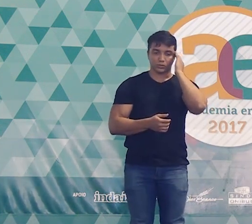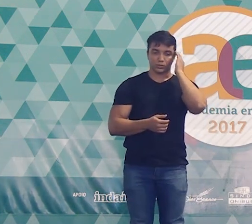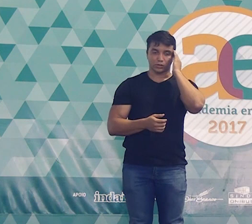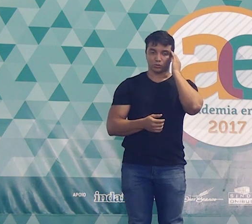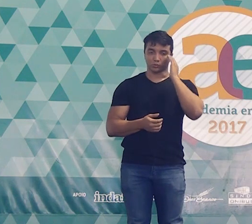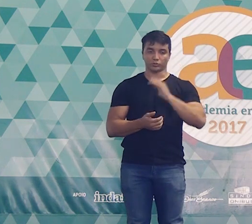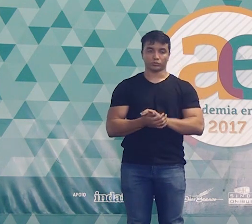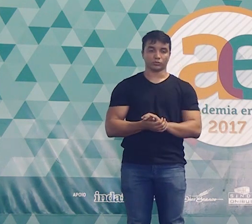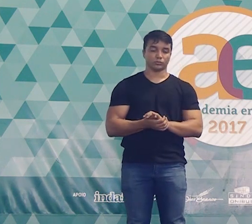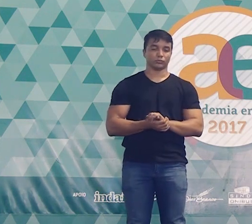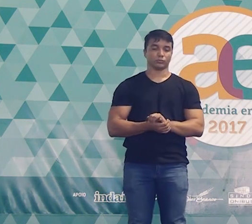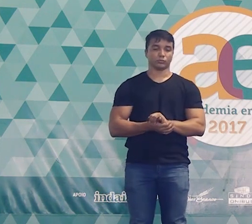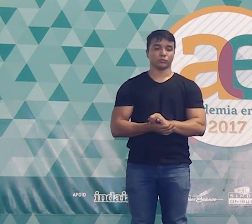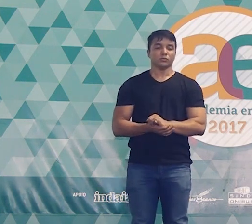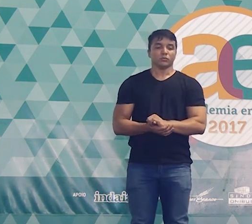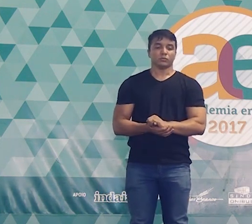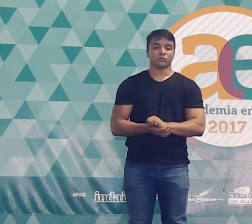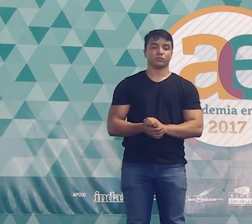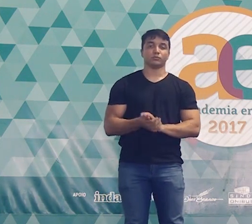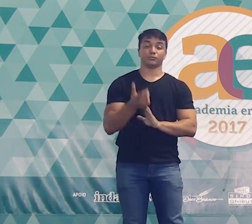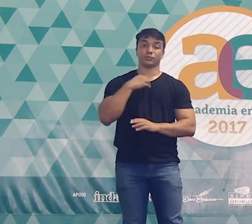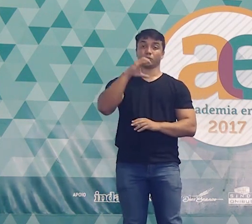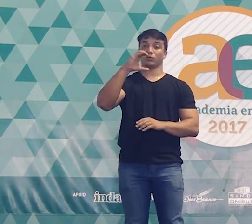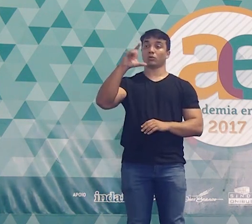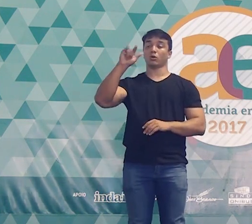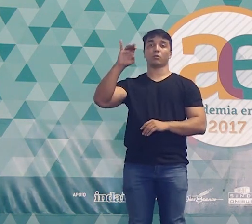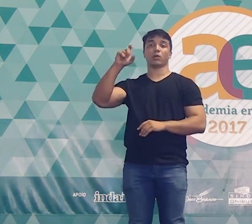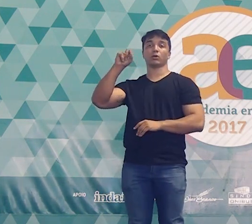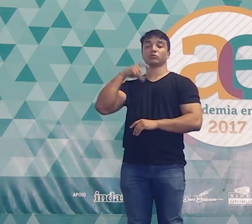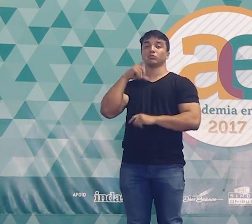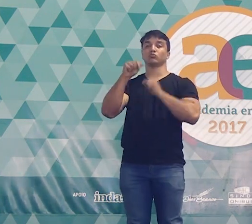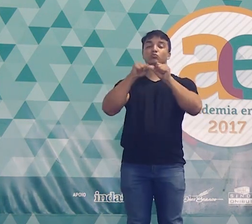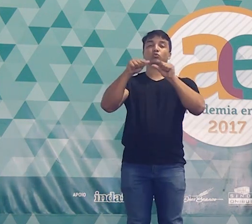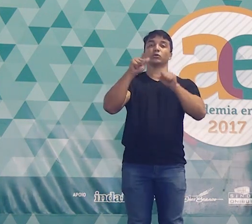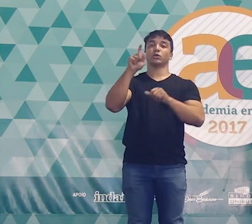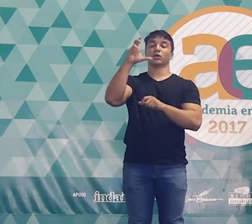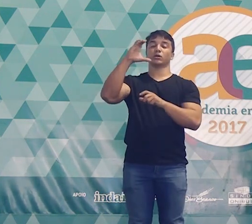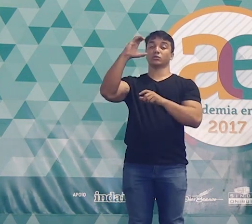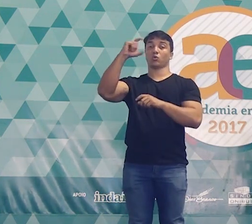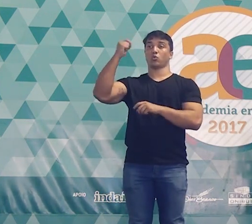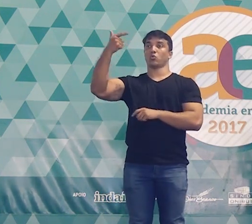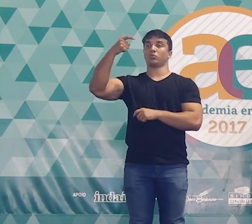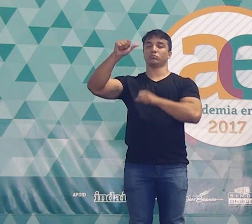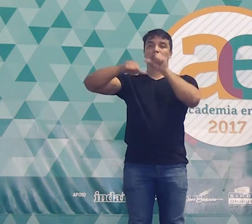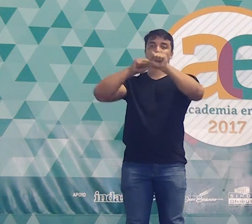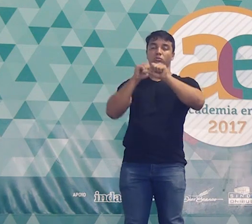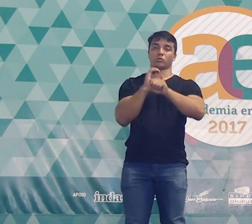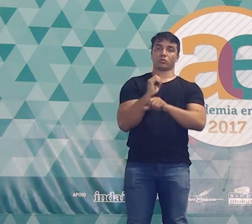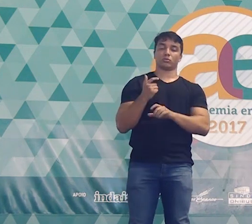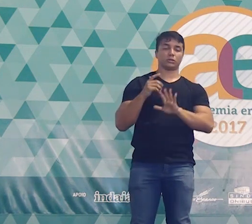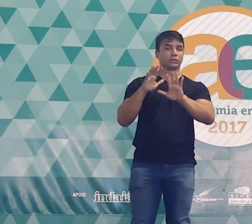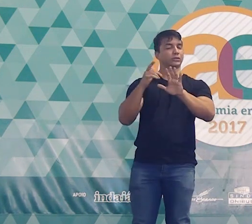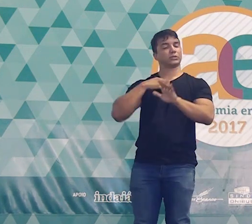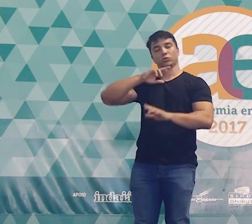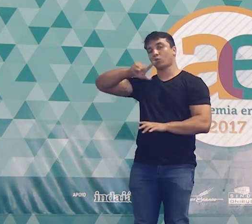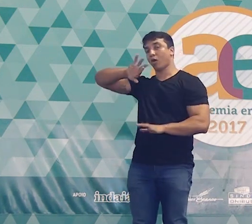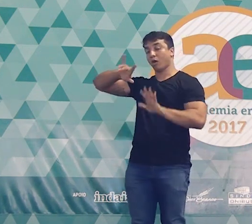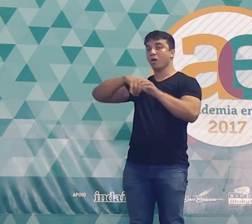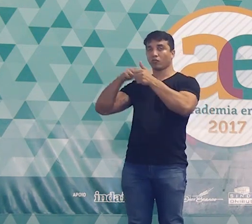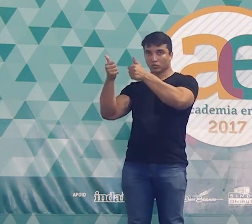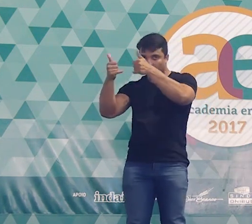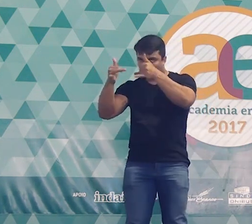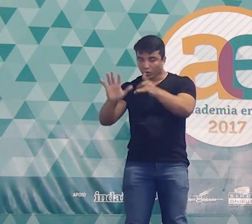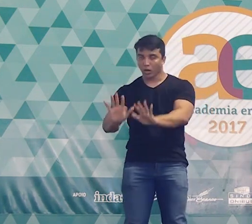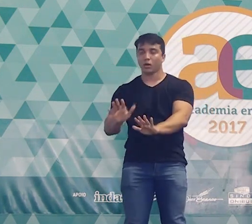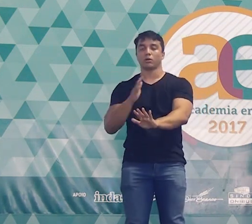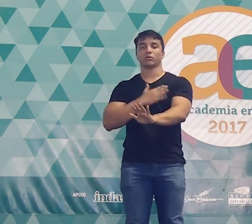aqui. O cloroplasto transforma o gás carbônico em oxigênio na natureza? Não. Isso é um erro comum, eu falo já disso